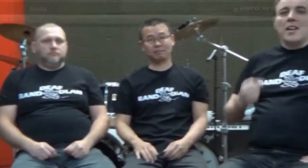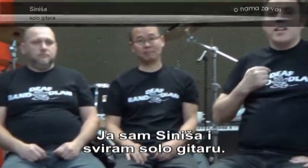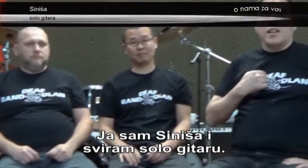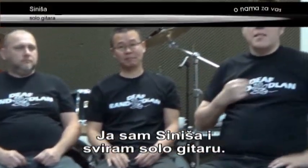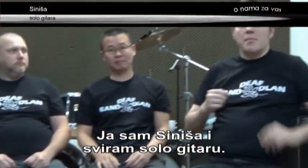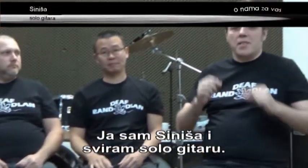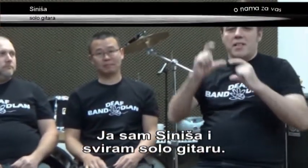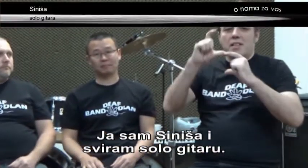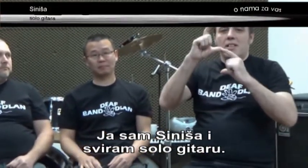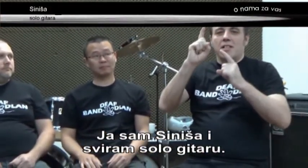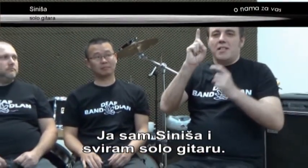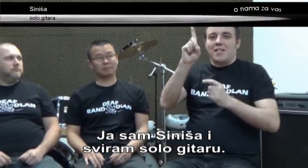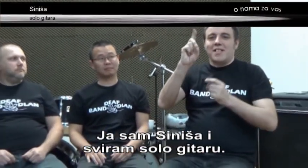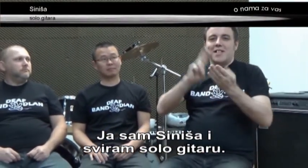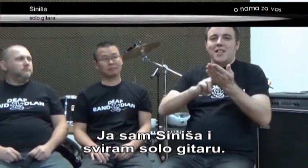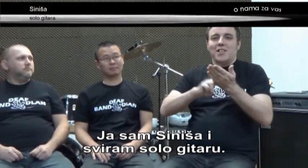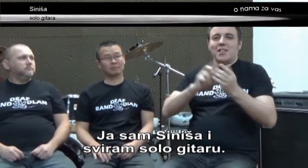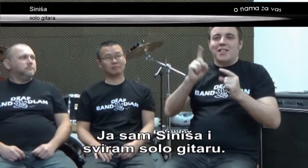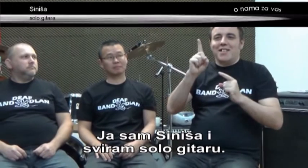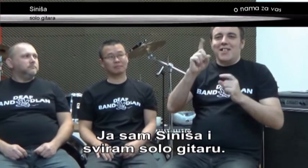Ja sam Sid Miša,